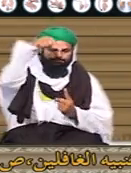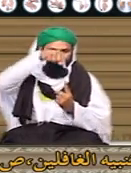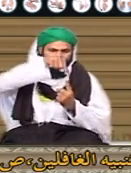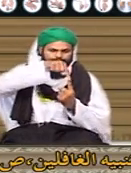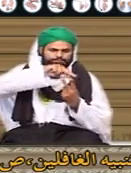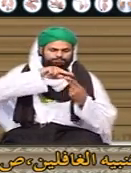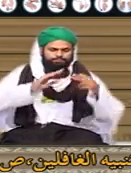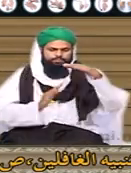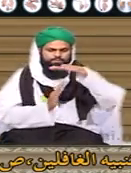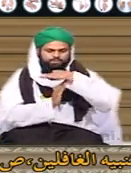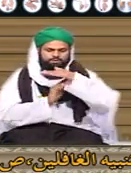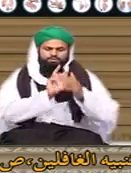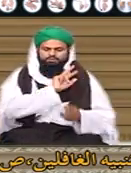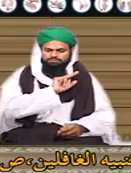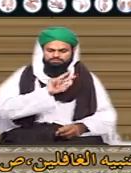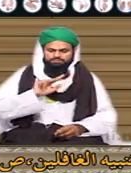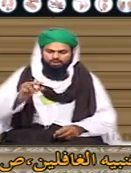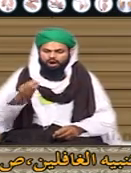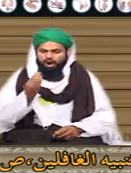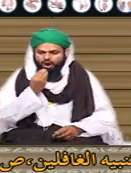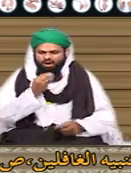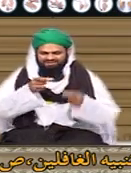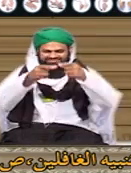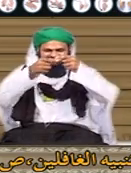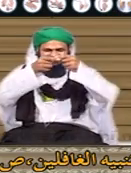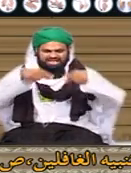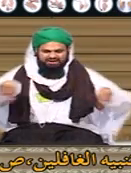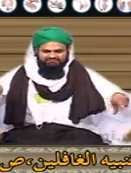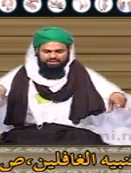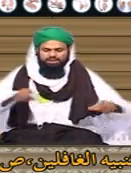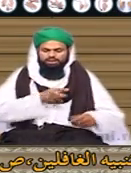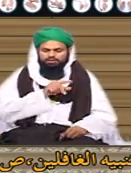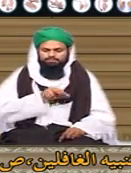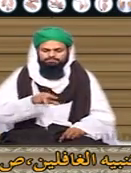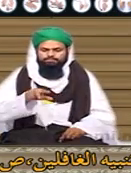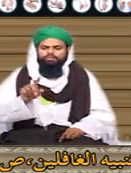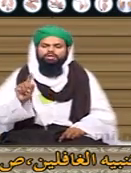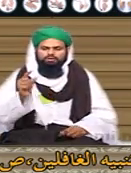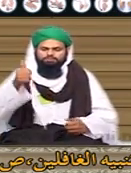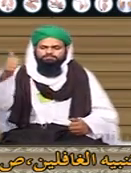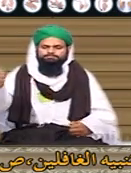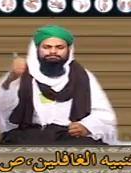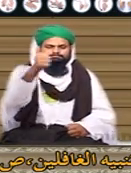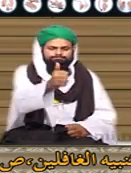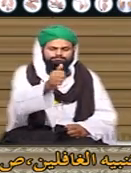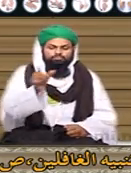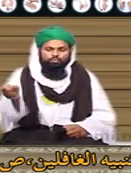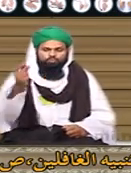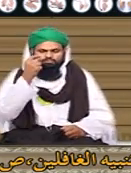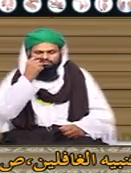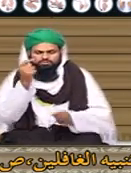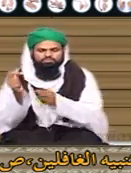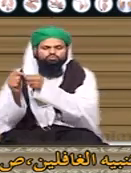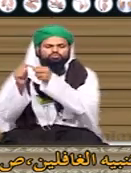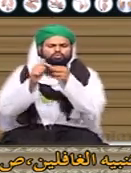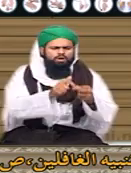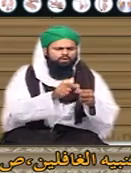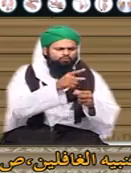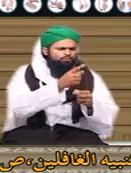رحمۃ اللہ علیہ کا غالباً واقعہ ہے کہ ایک بار کسی دعوت پر آپ تشریف لے گئے. دعوت میں ایک شخص کے بارے میں کسی نے پوچھا کہ